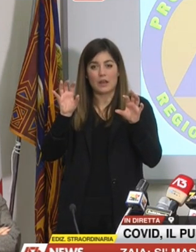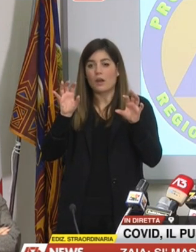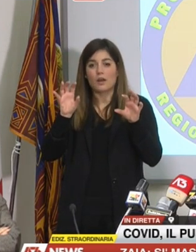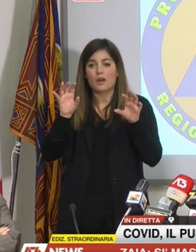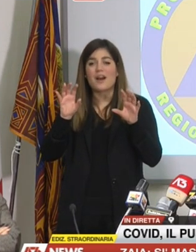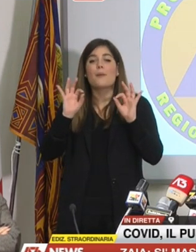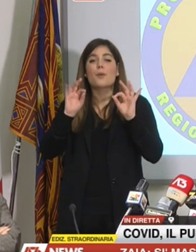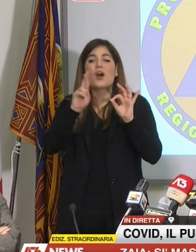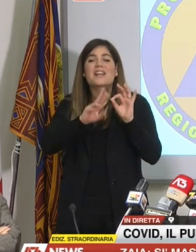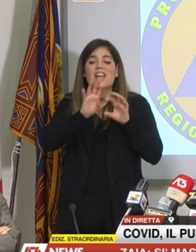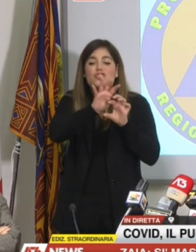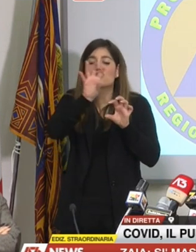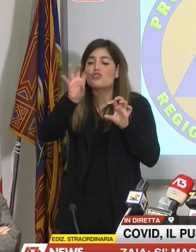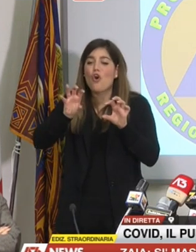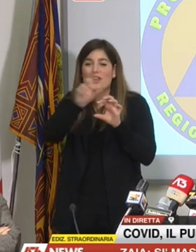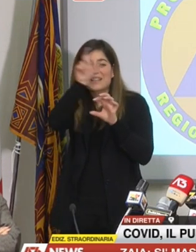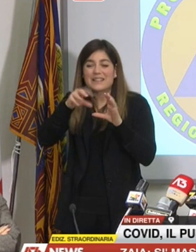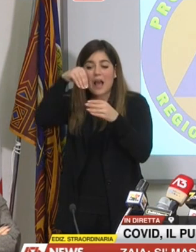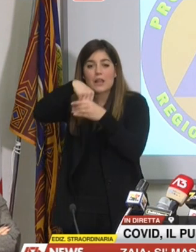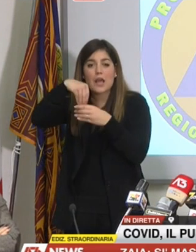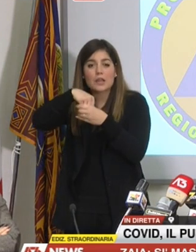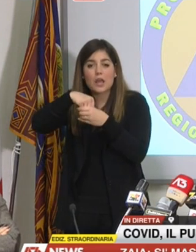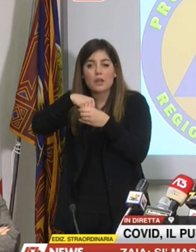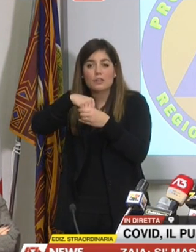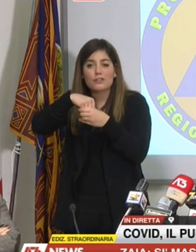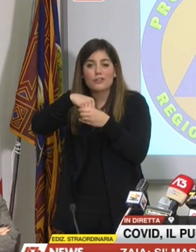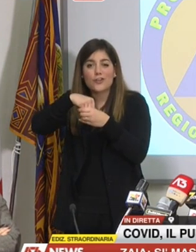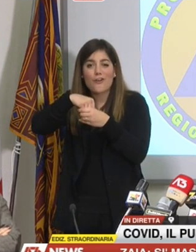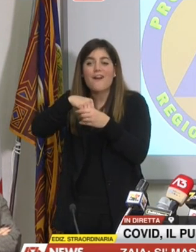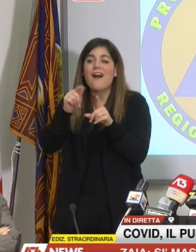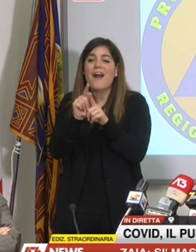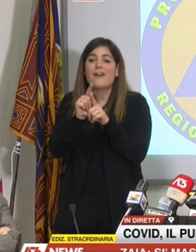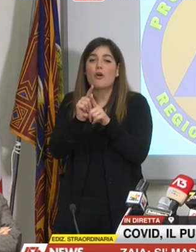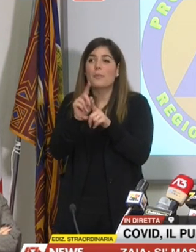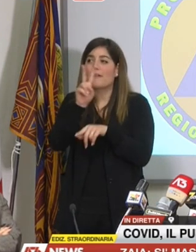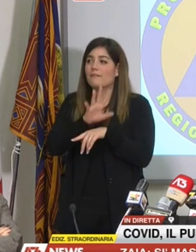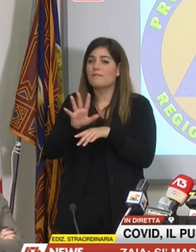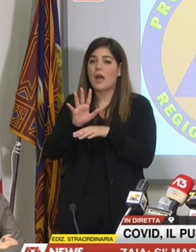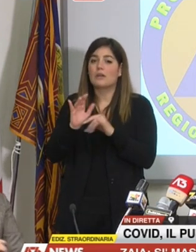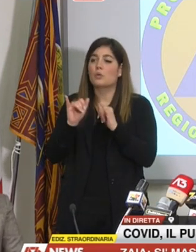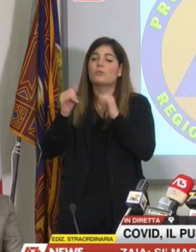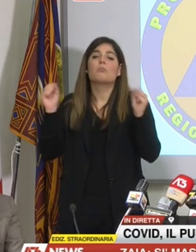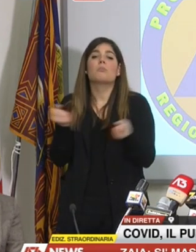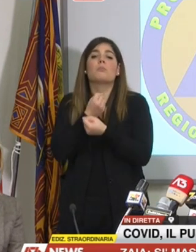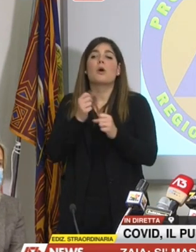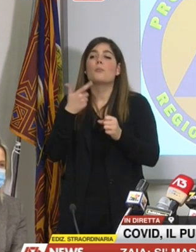portavamo il virus. Figuratevi nel momento in cui il mondo si aprirà se qualcuno si pone il problema di capire se sei vaccinato o no.